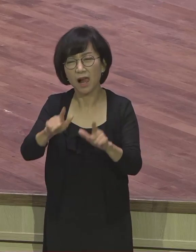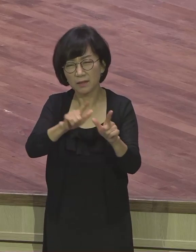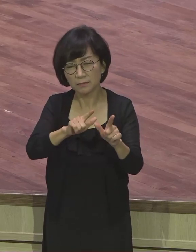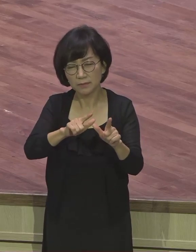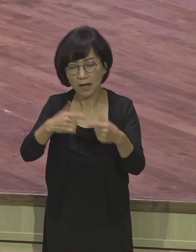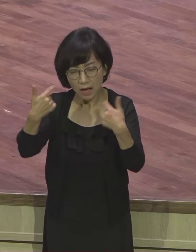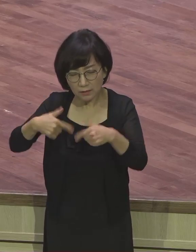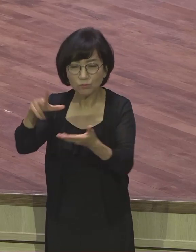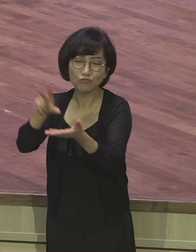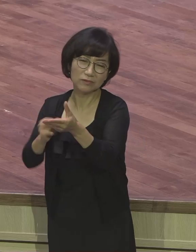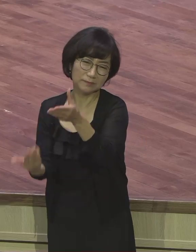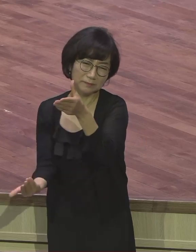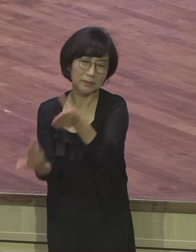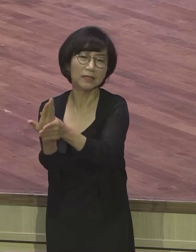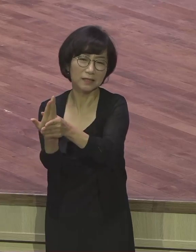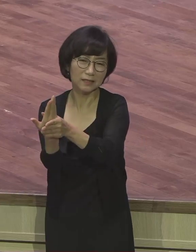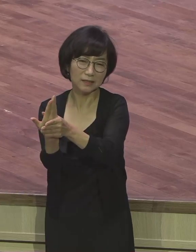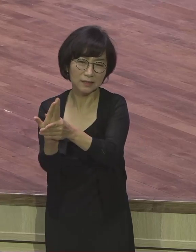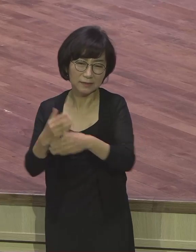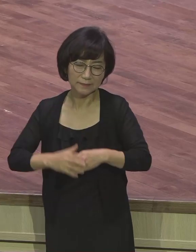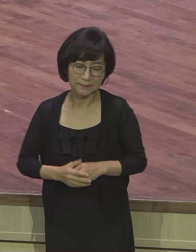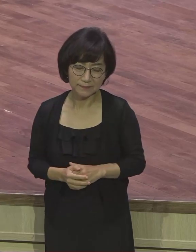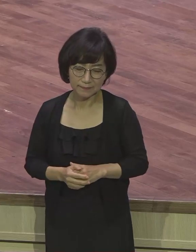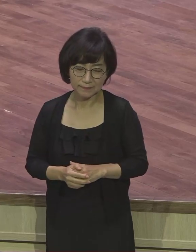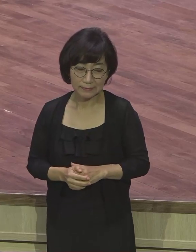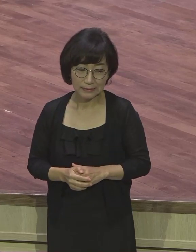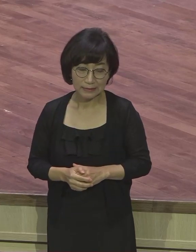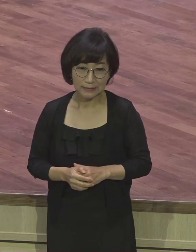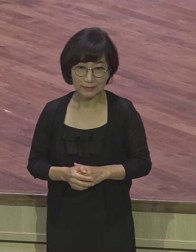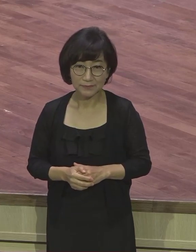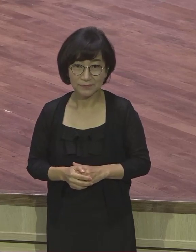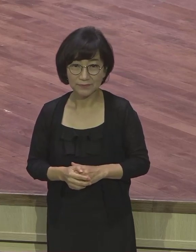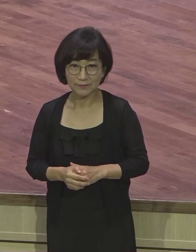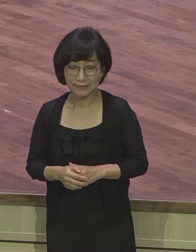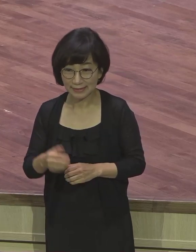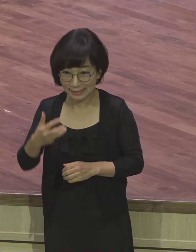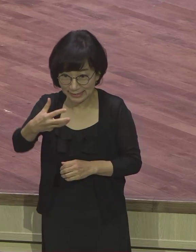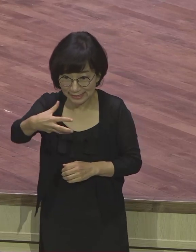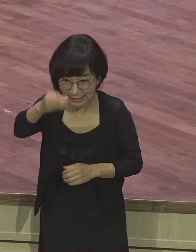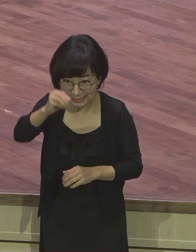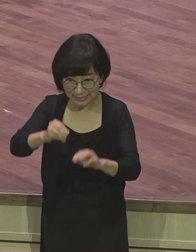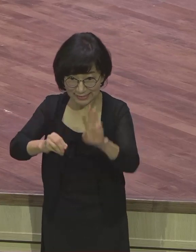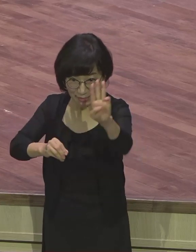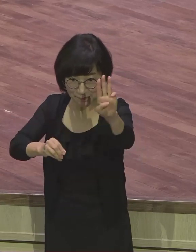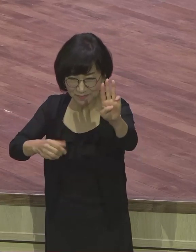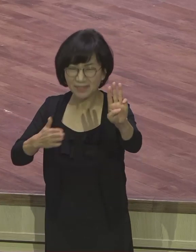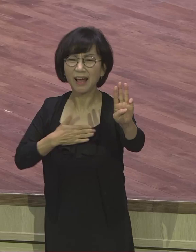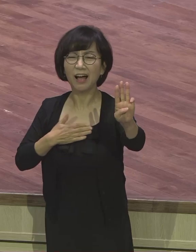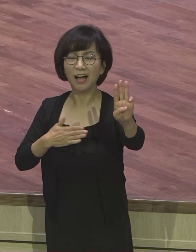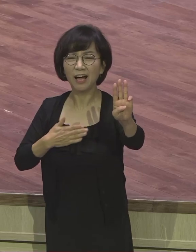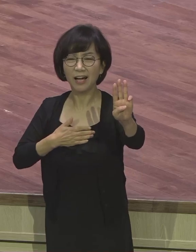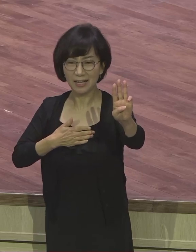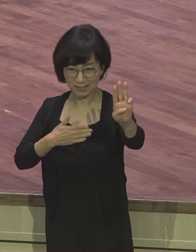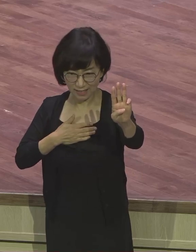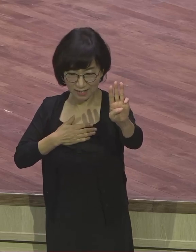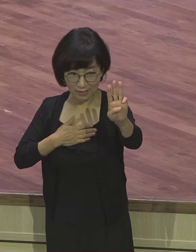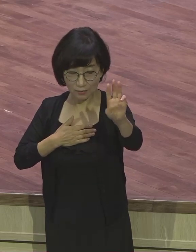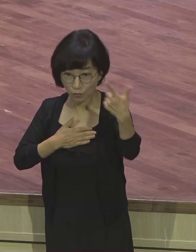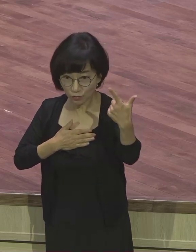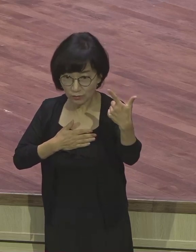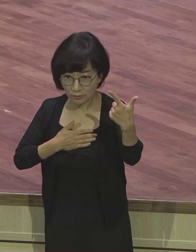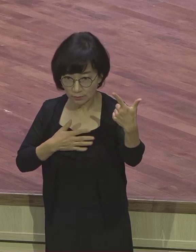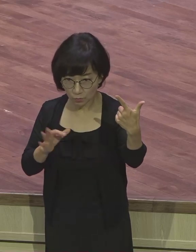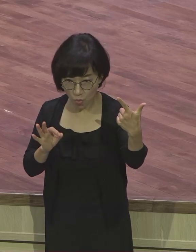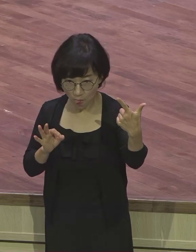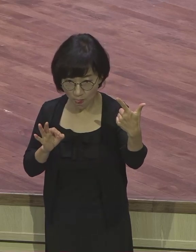나 중심의 삶이. 그렇게 말을 많이 했구만. 창세기 3장 나 중심, 창세기 6장 물질